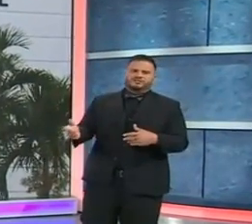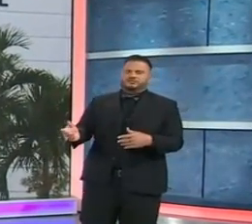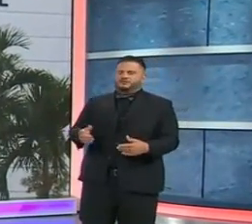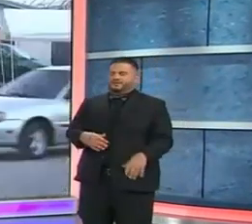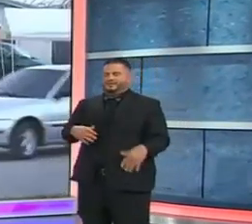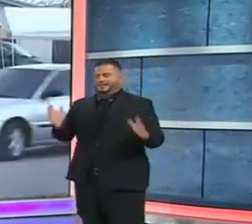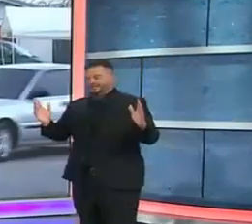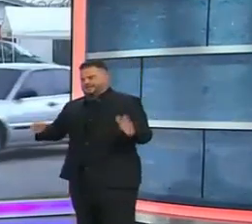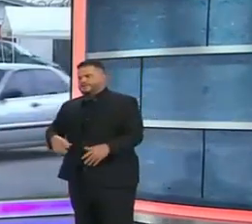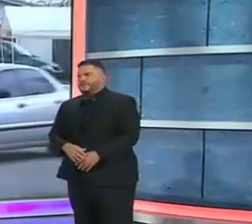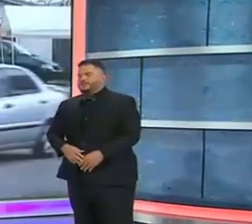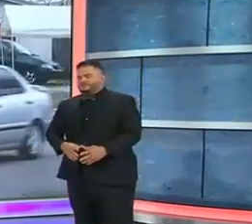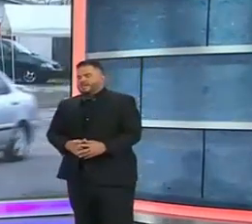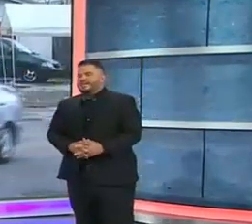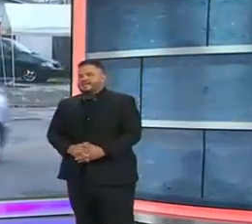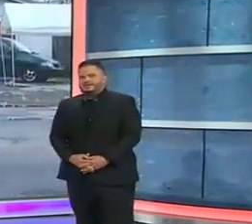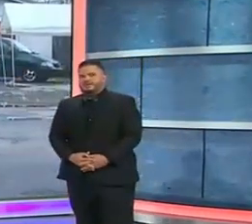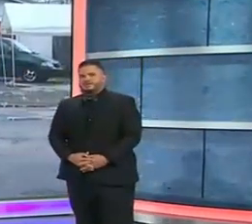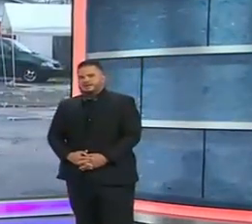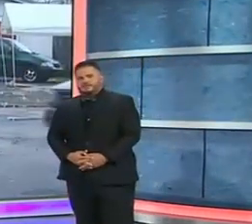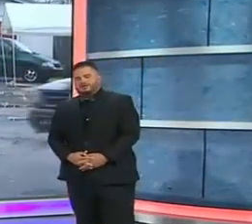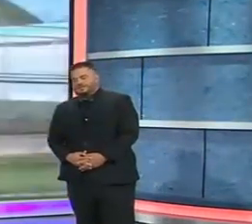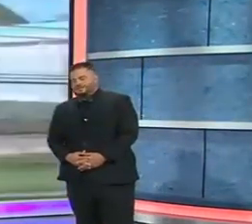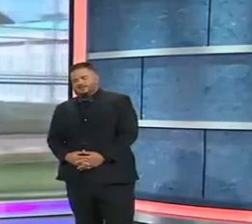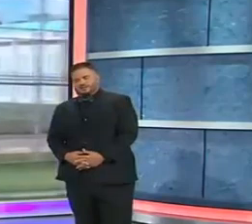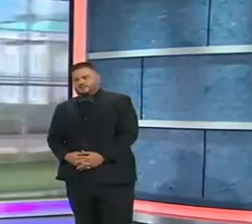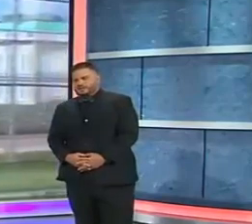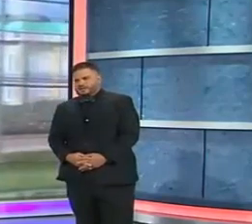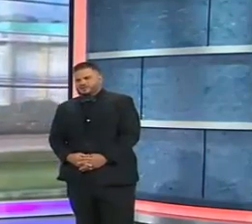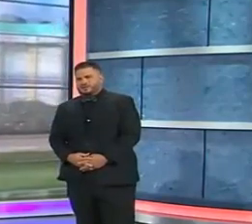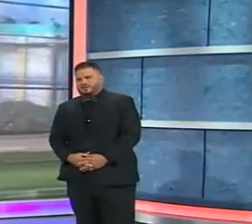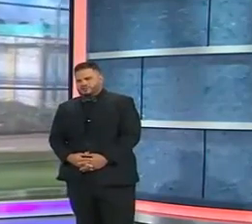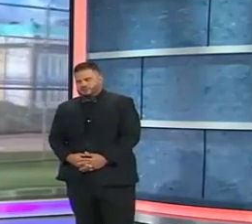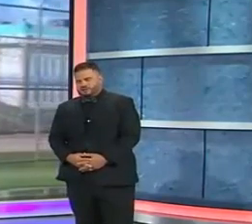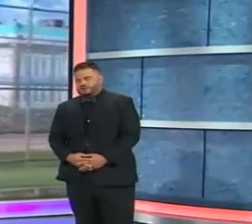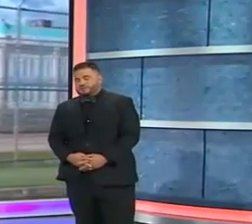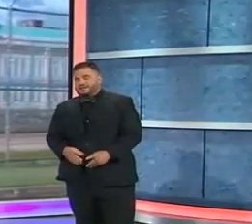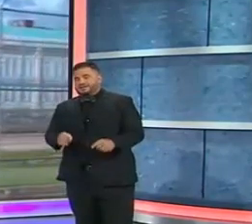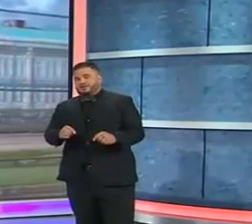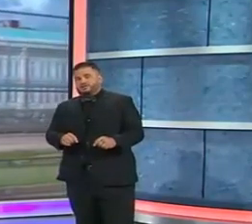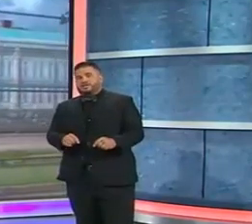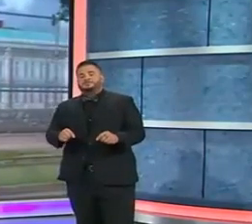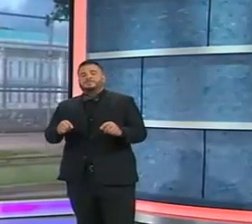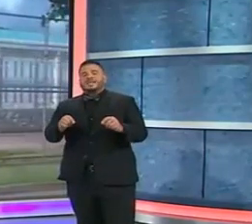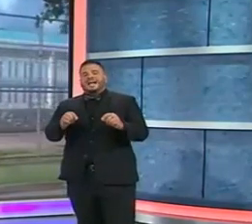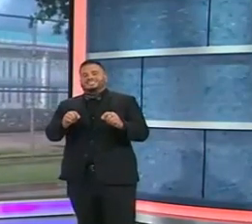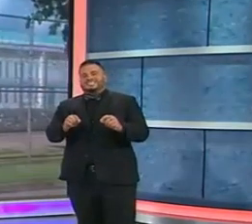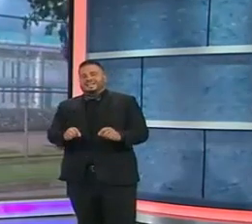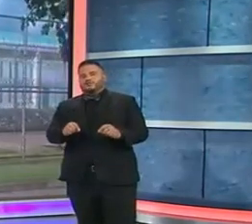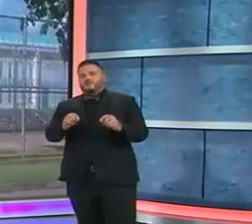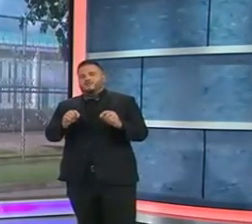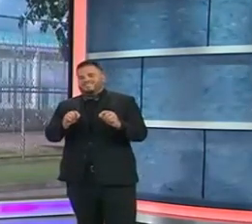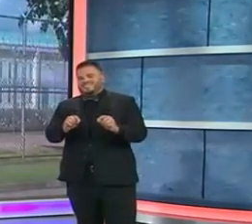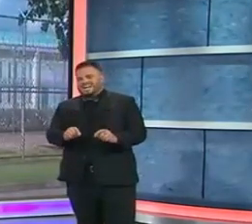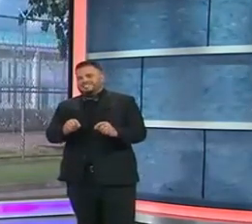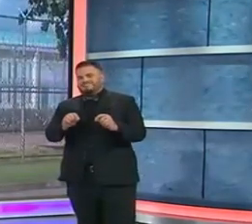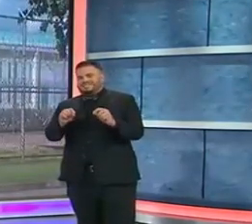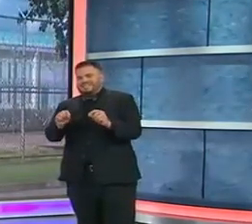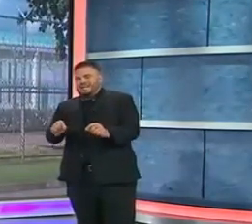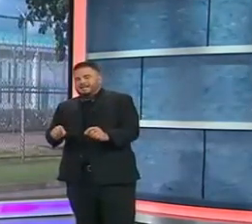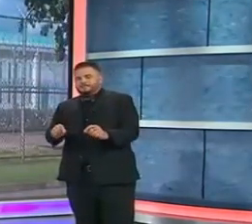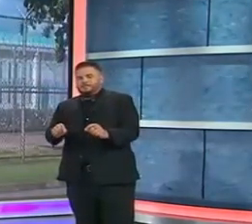corrección, judicatura, fiscalía, etc. Tienen que ver lo que vamos a sacar esta noche porque eso llora ante los ojos de Dios. También esta noche asignaron un